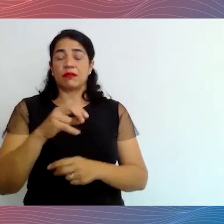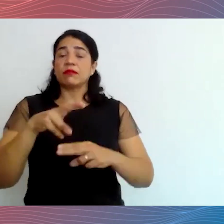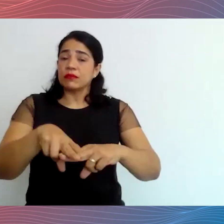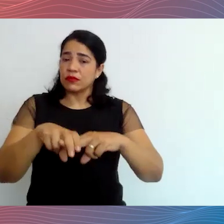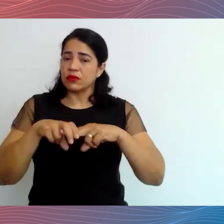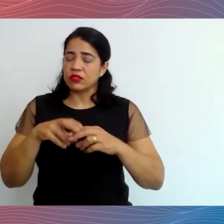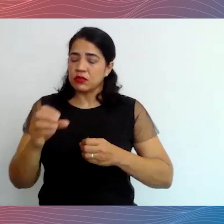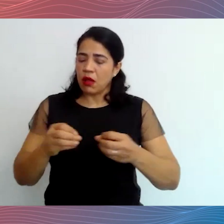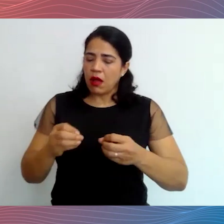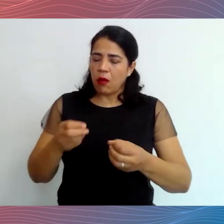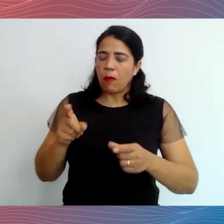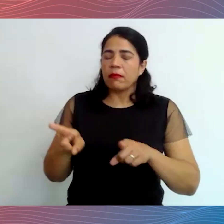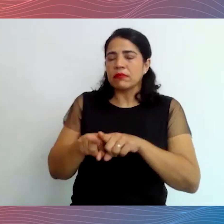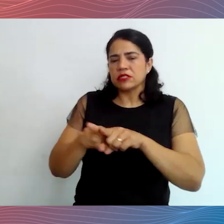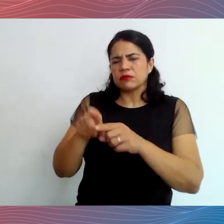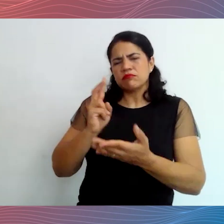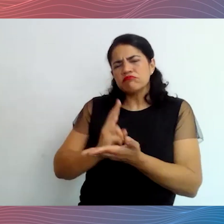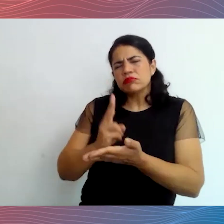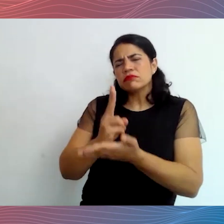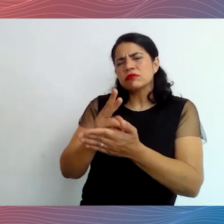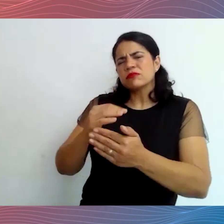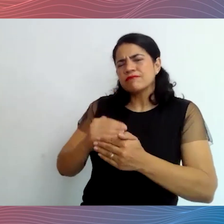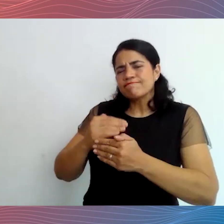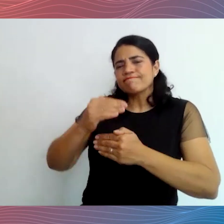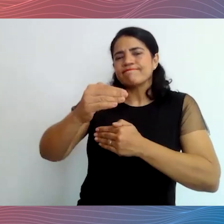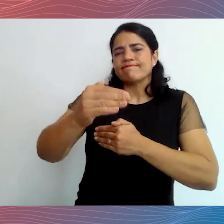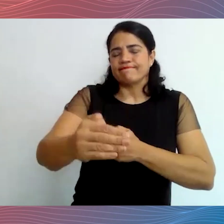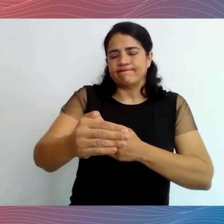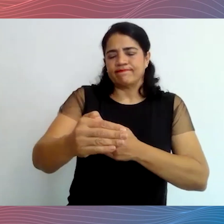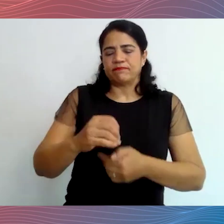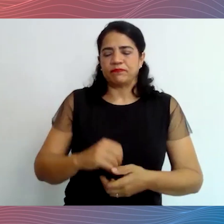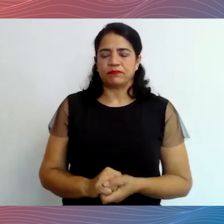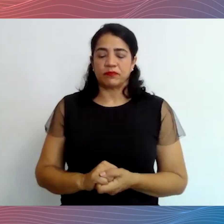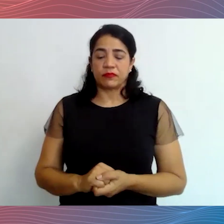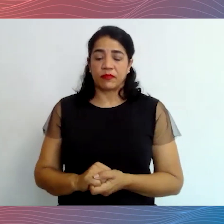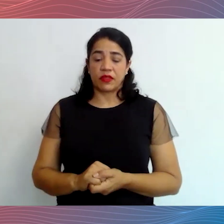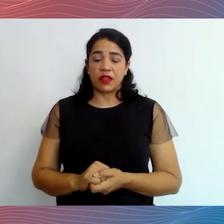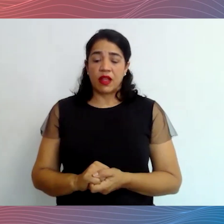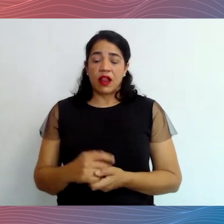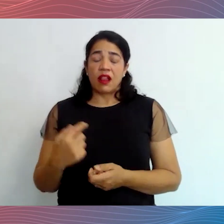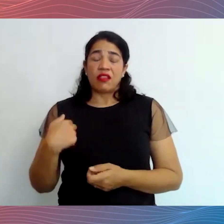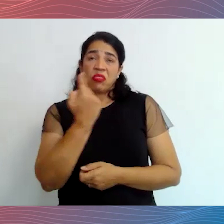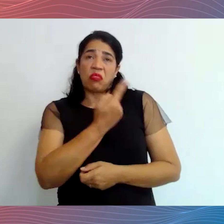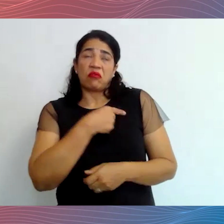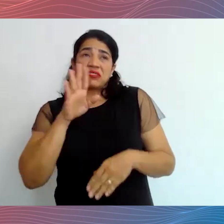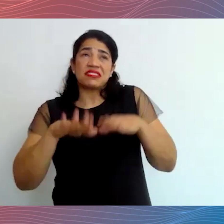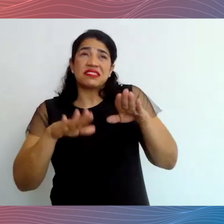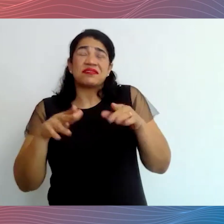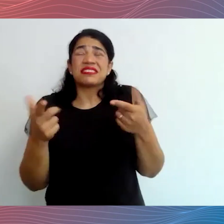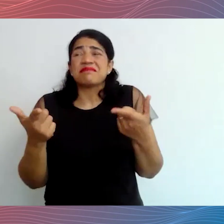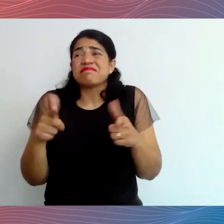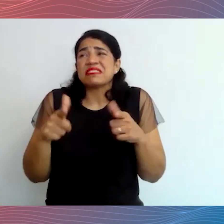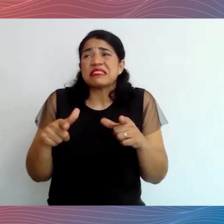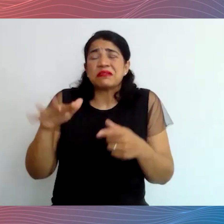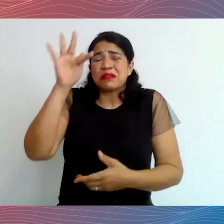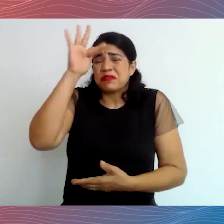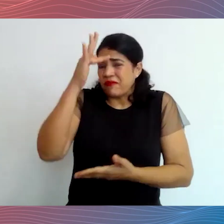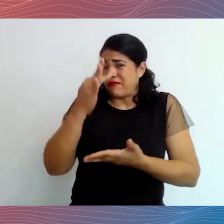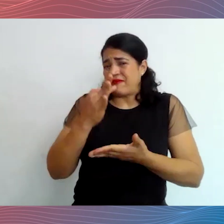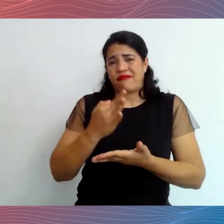Irmãos, nem nós temos tamanha fé, irmão, para o que o Senhor está fazendo só nesse ano